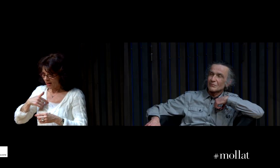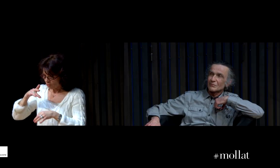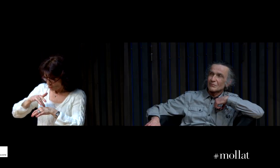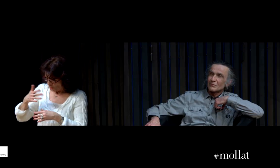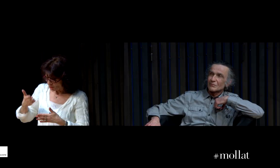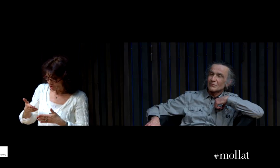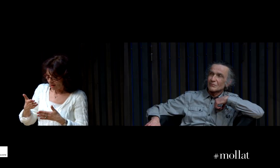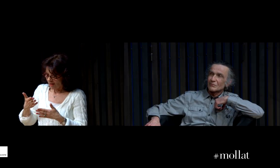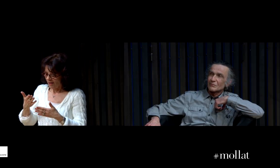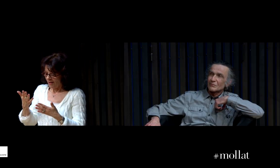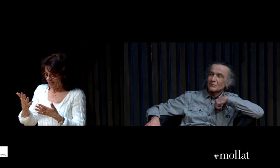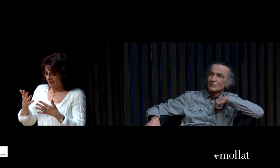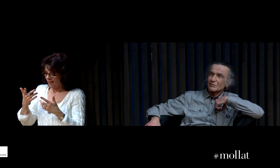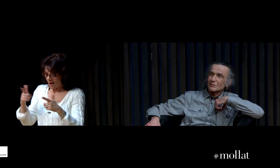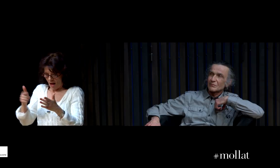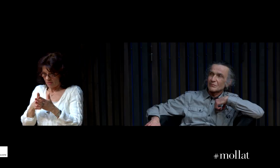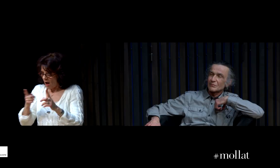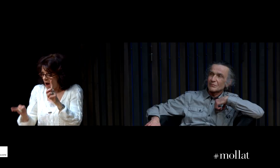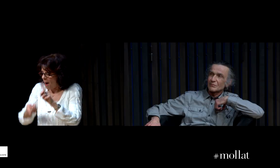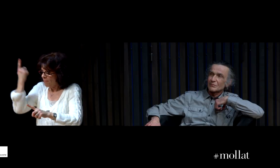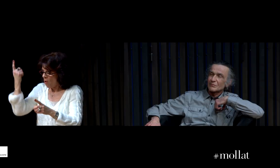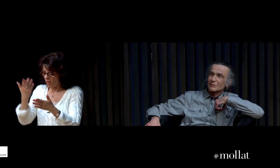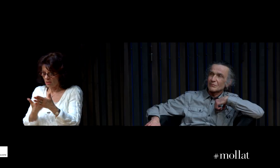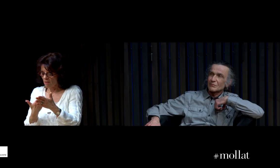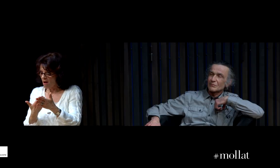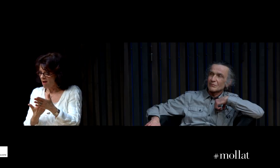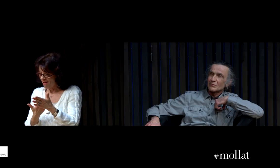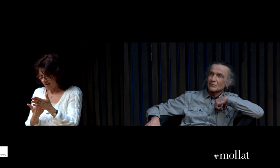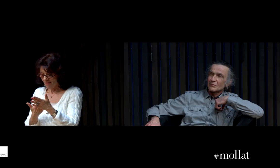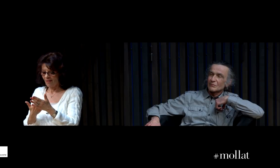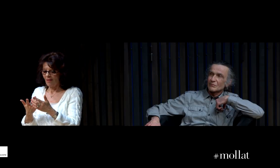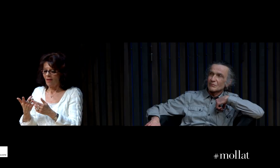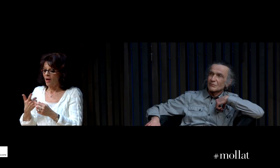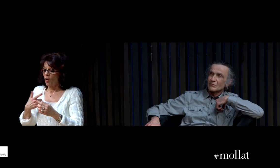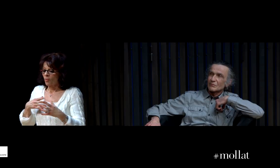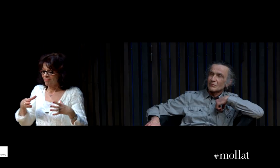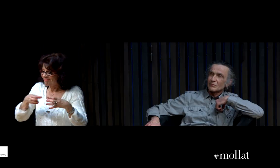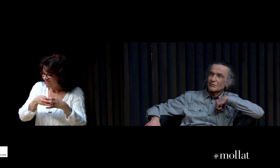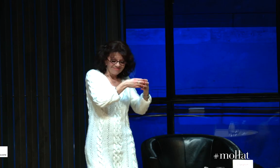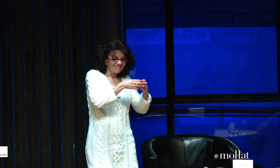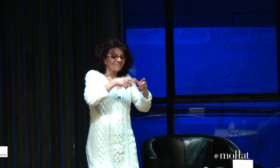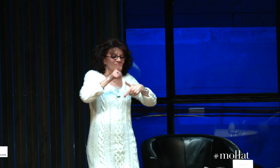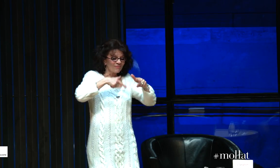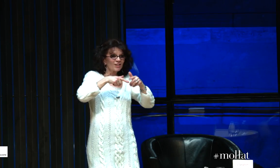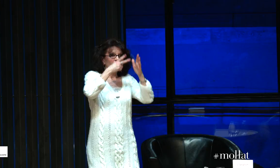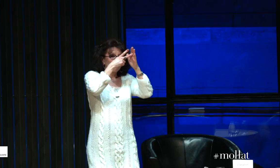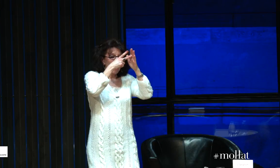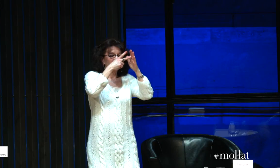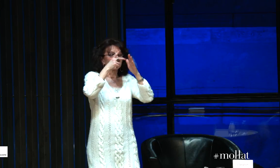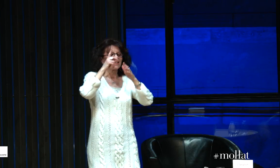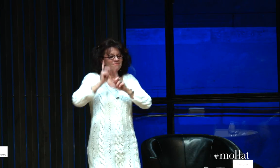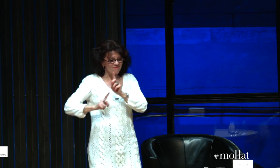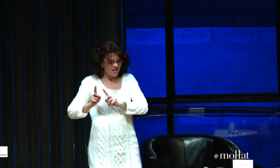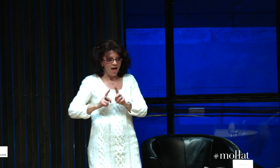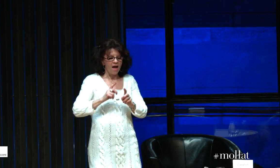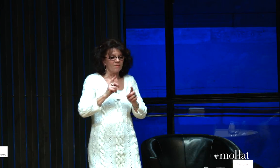faut que tu y ailles. Et c'est vrai que cette participation, je me suis dit, pourquoi y aller? Mais il faut défendre la langue des signes. Donc,